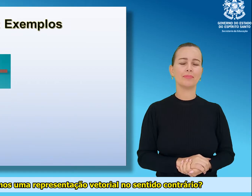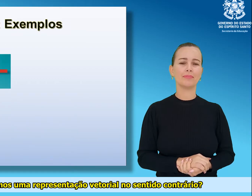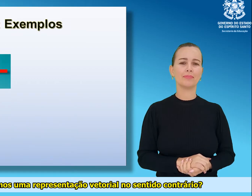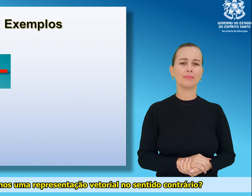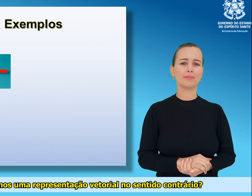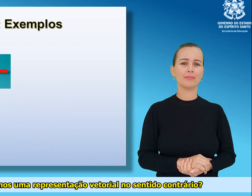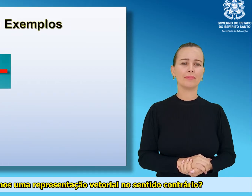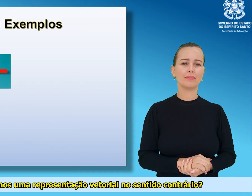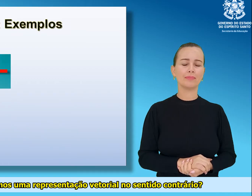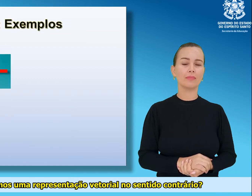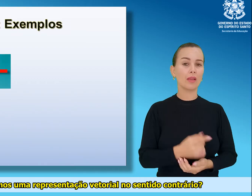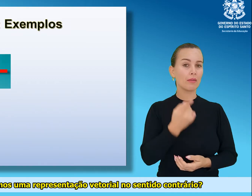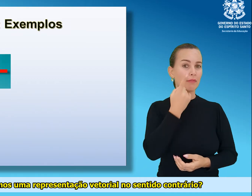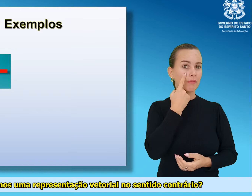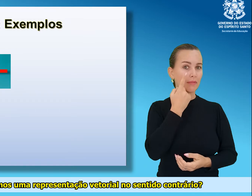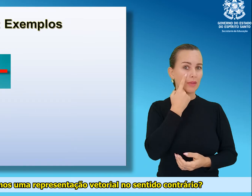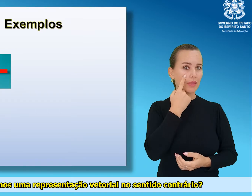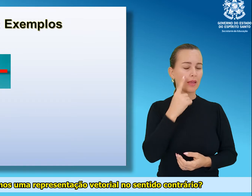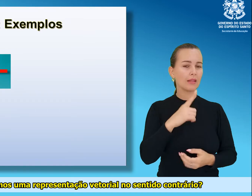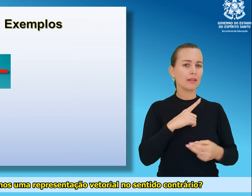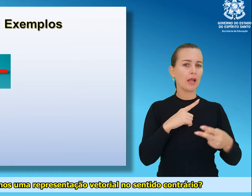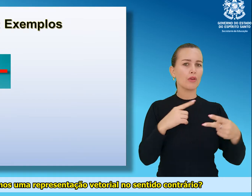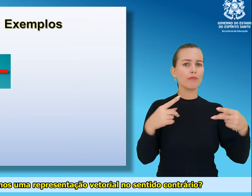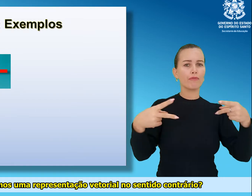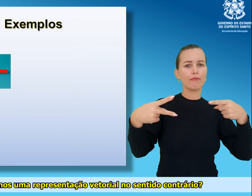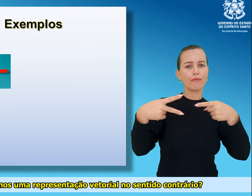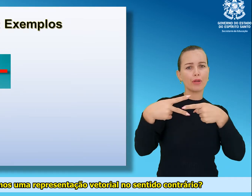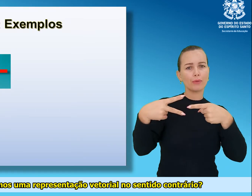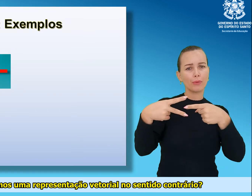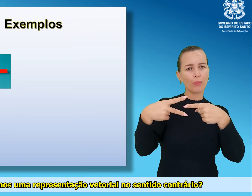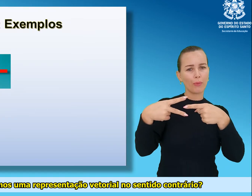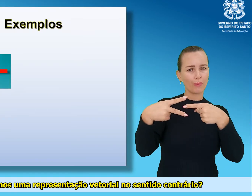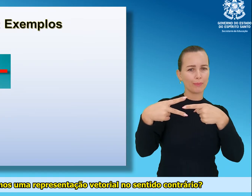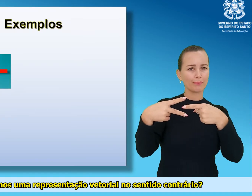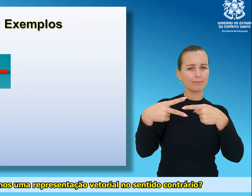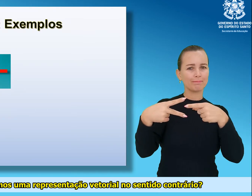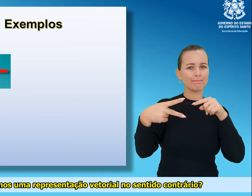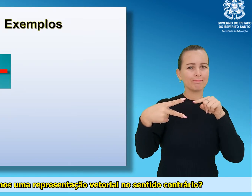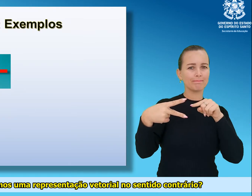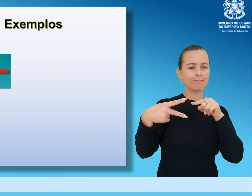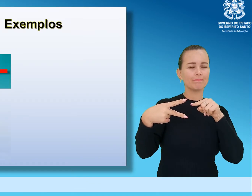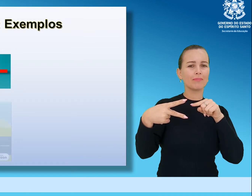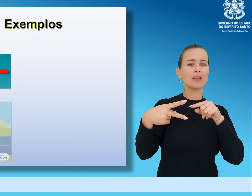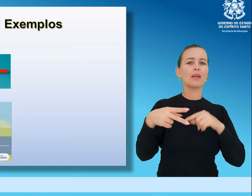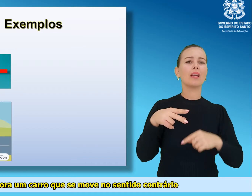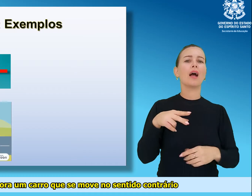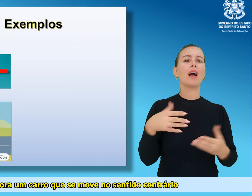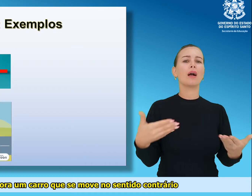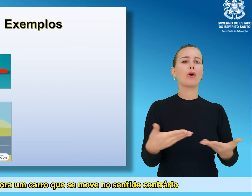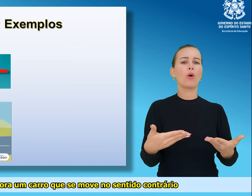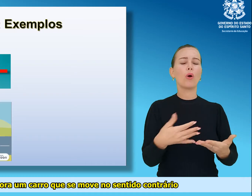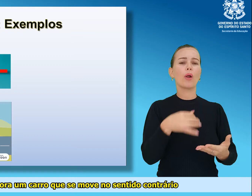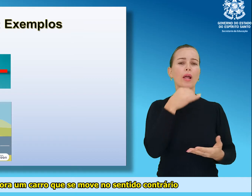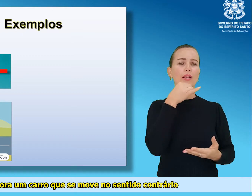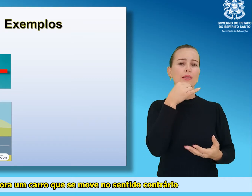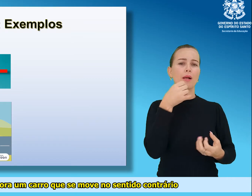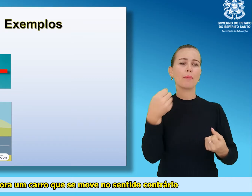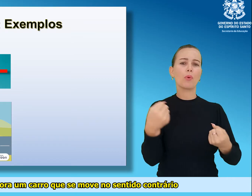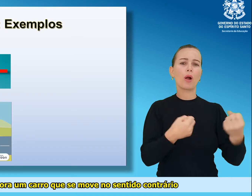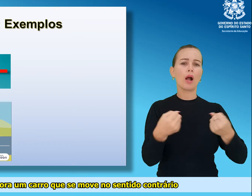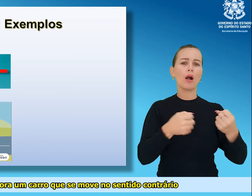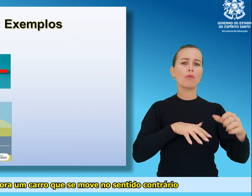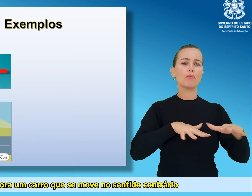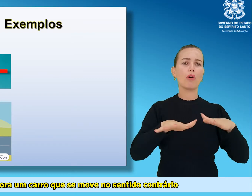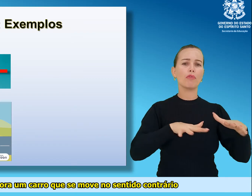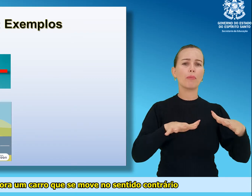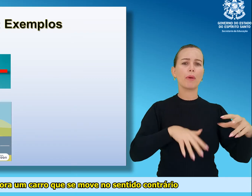E se agora tivermos uma representação vetorial no sentido contrário? Temos aqui agora um